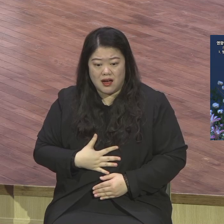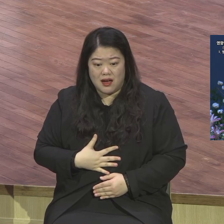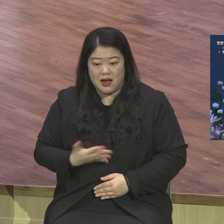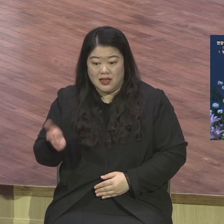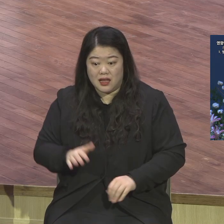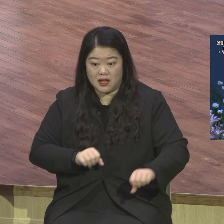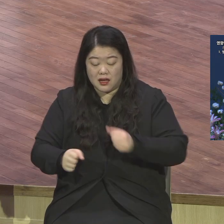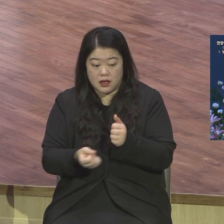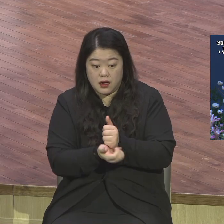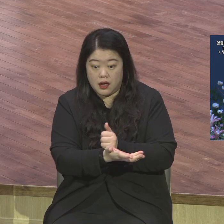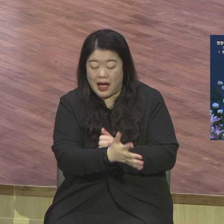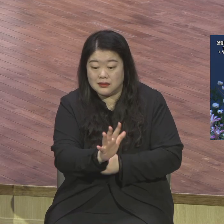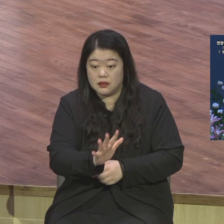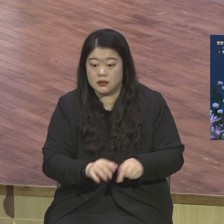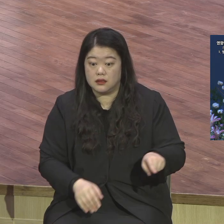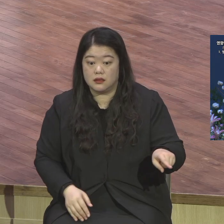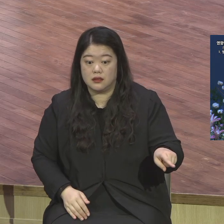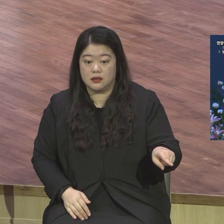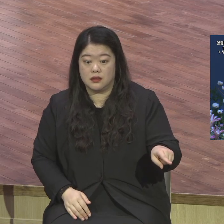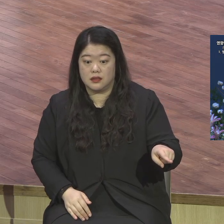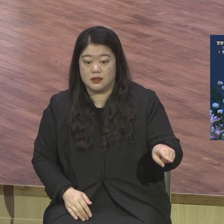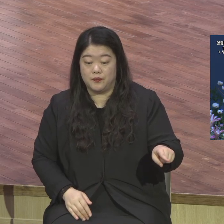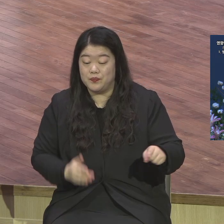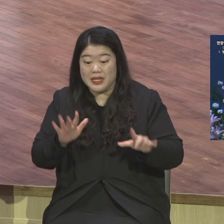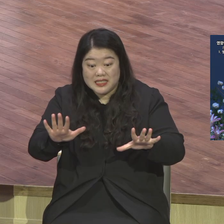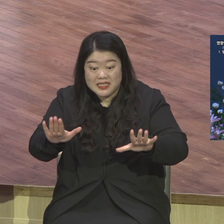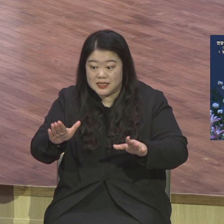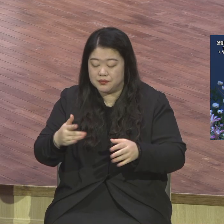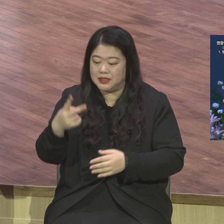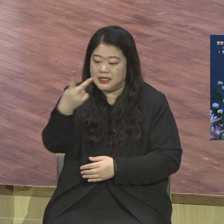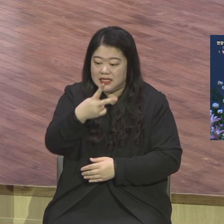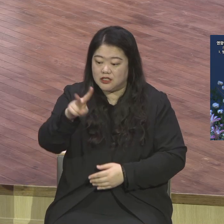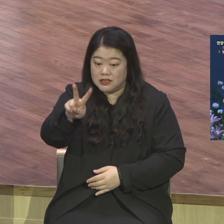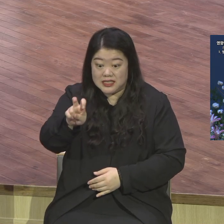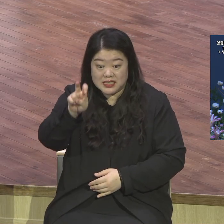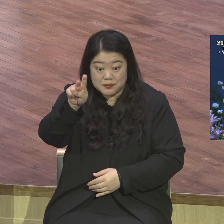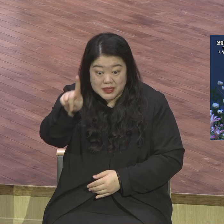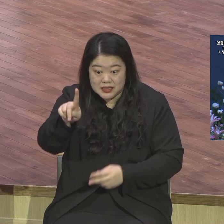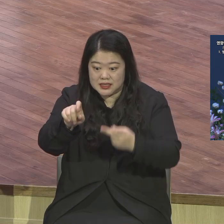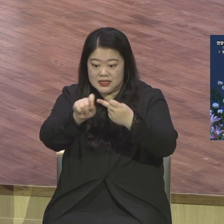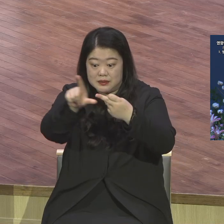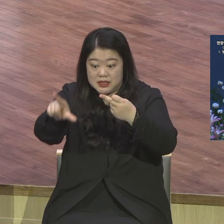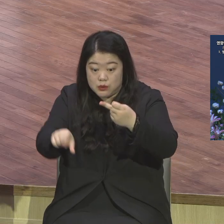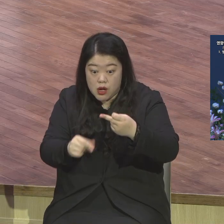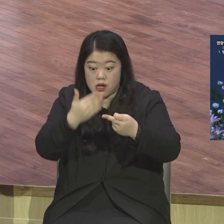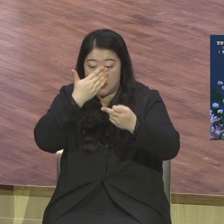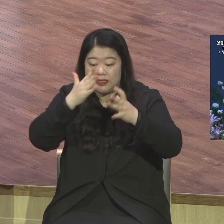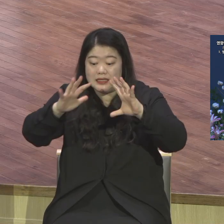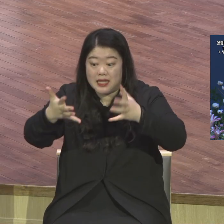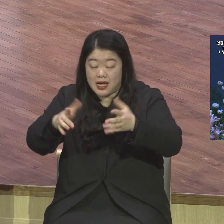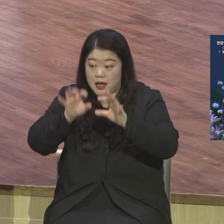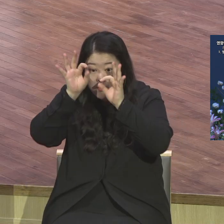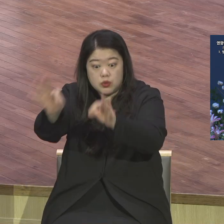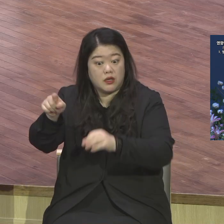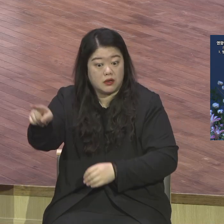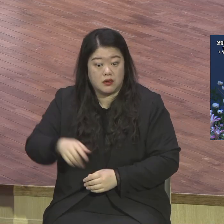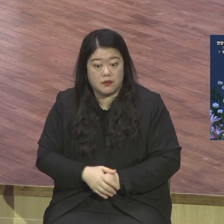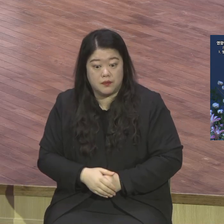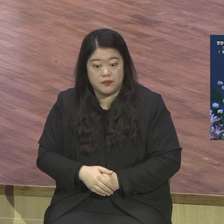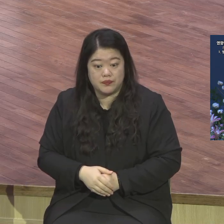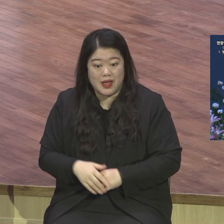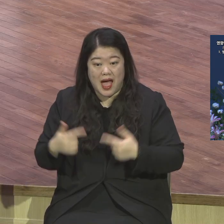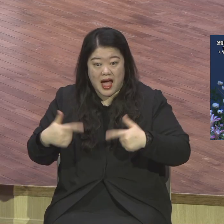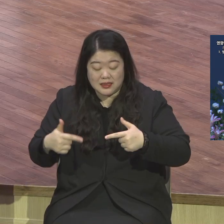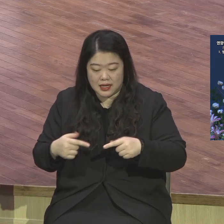가보면 알아요. 지금도 이대로 하고 있어요. 수천 년이 지난 지금도 이 암송을